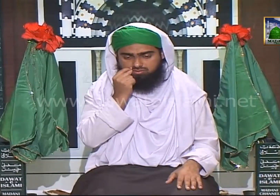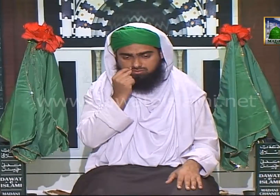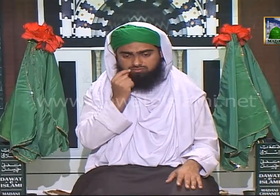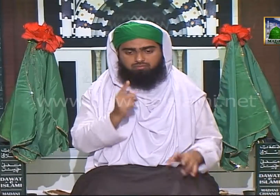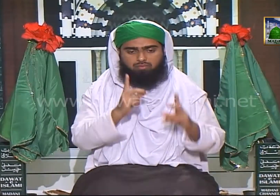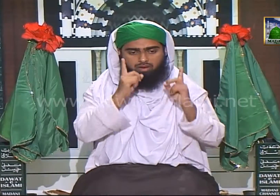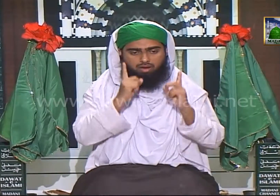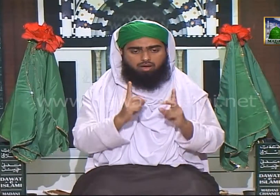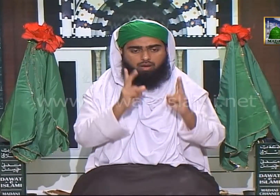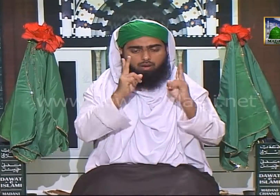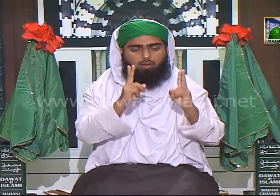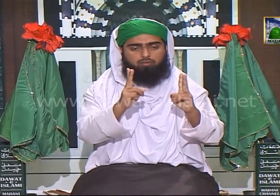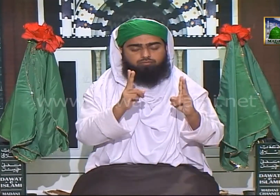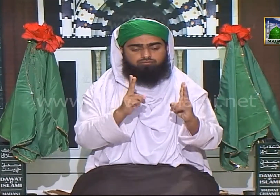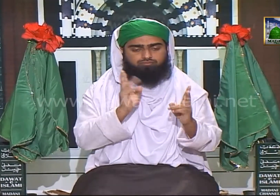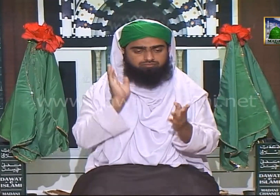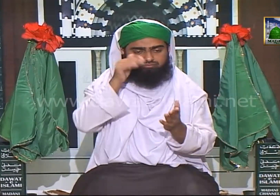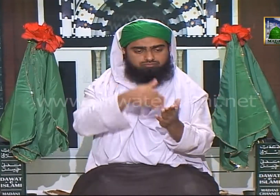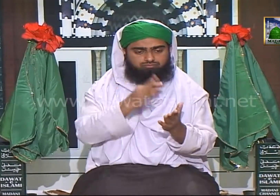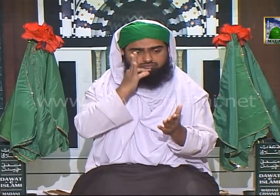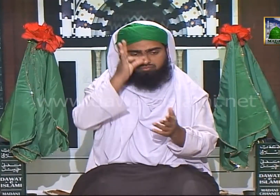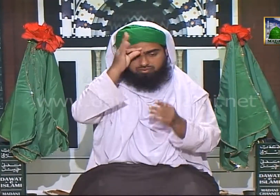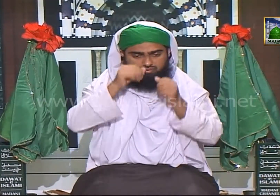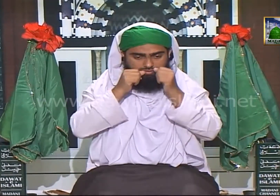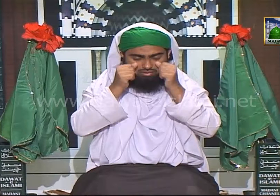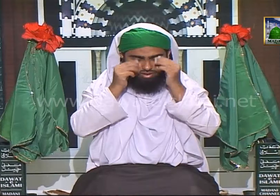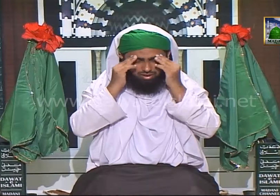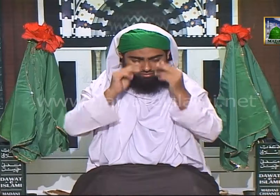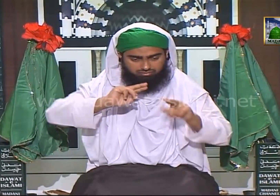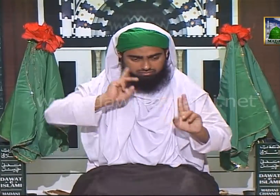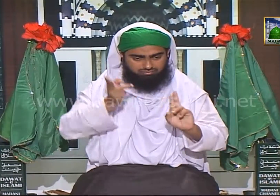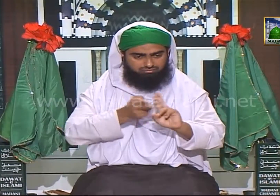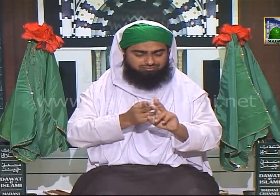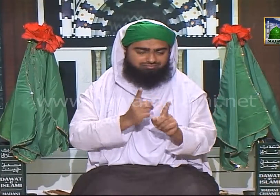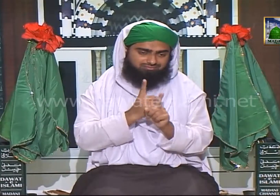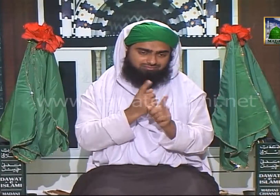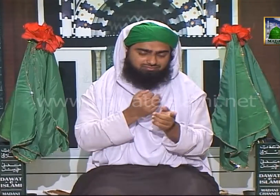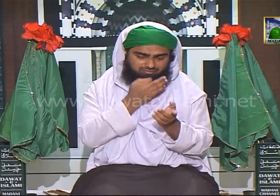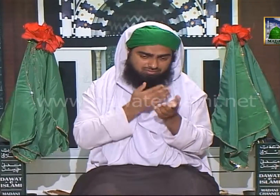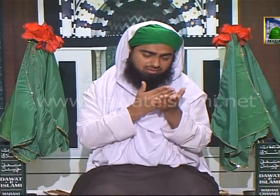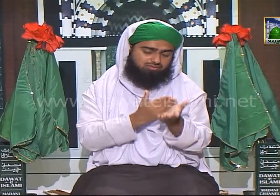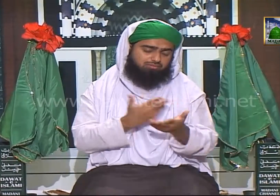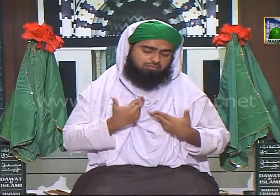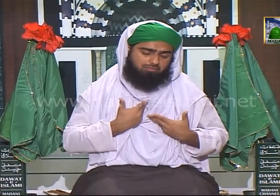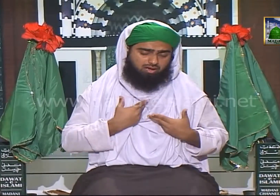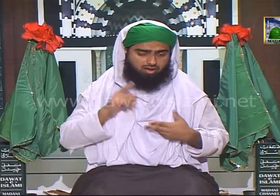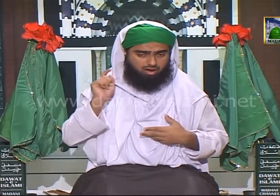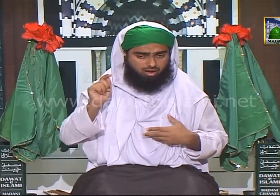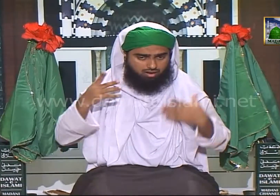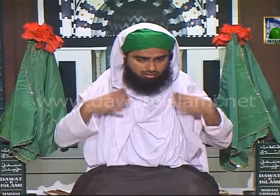ایک شخص سرکار کی بارگاہ میں عرض کرتا ہے، یا رسول اللہ صلی اللہ علیہ وسلم، میں درزی ہوں، سلائی کرتا ہوں. تو میرے آقا صلی